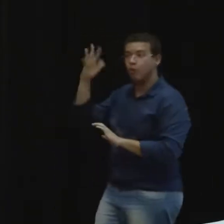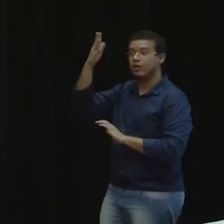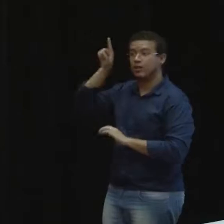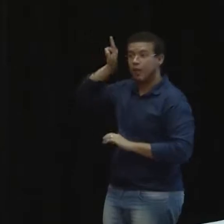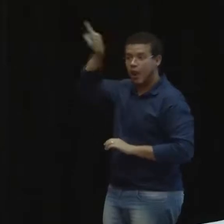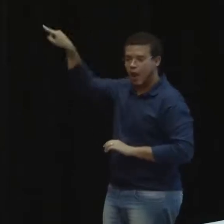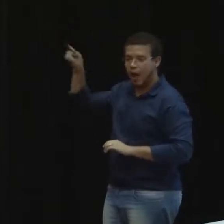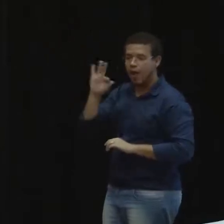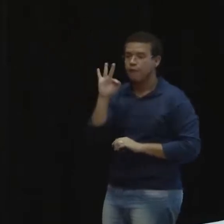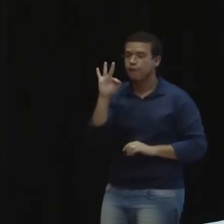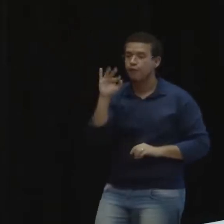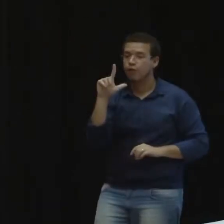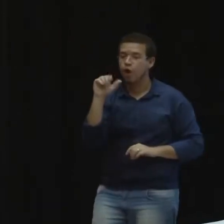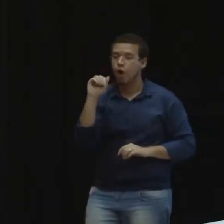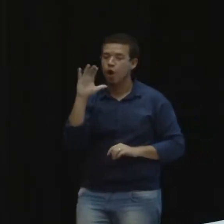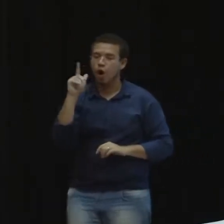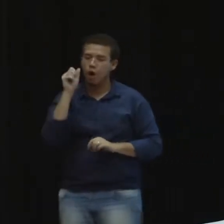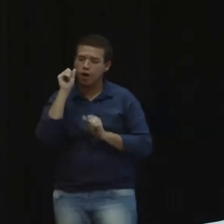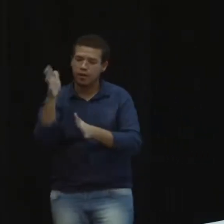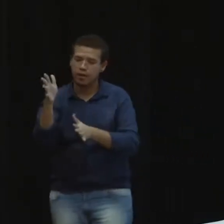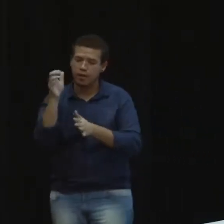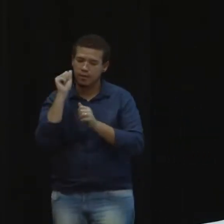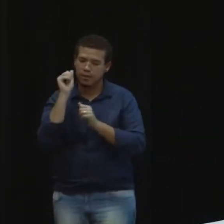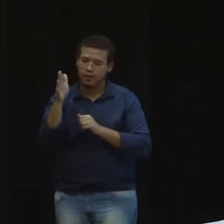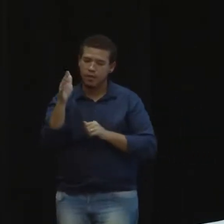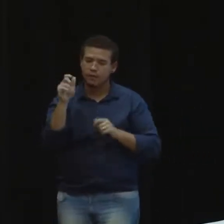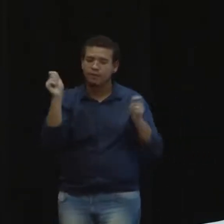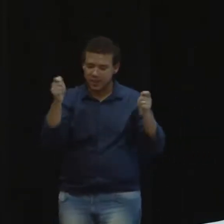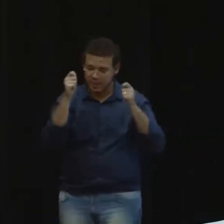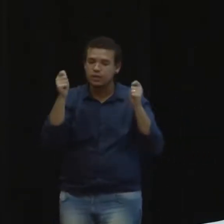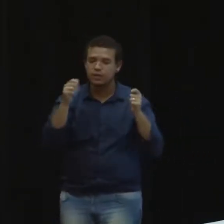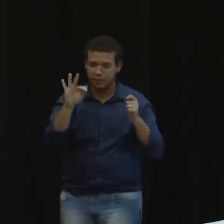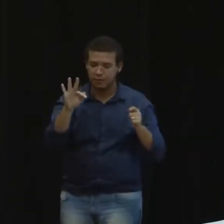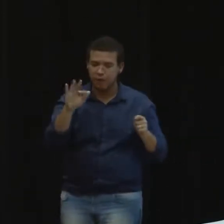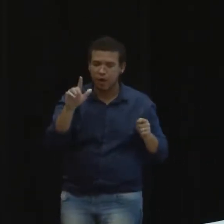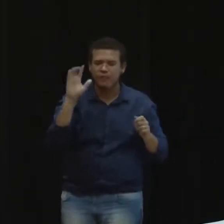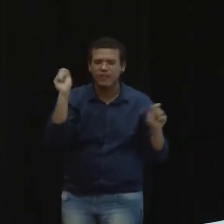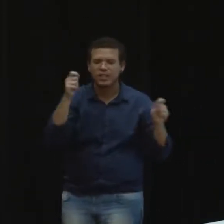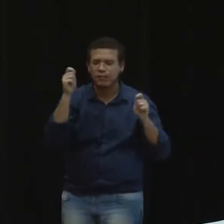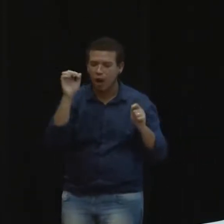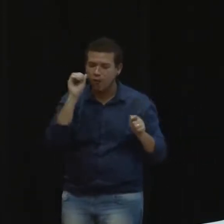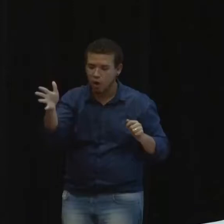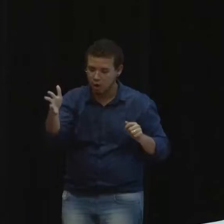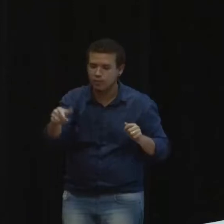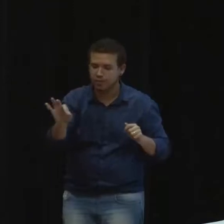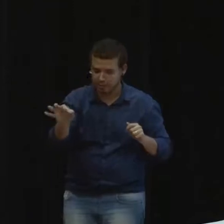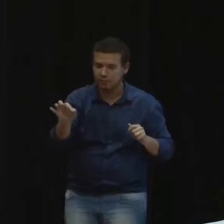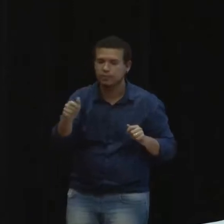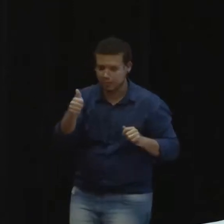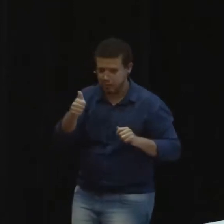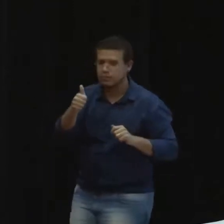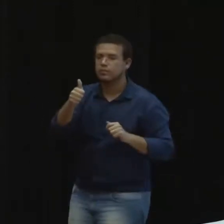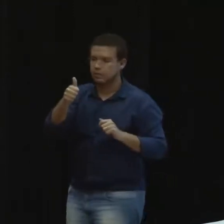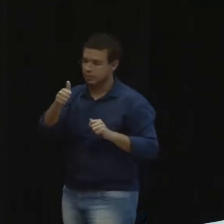experiência que aconteceu no Festival de Folclore Surdo,